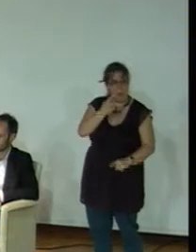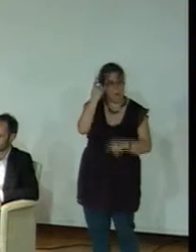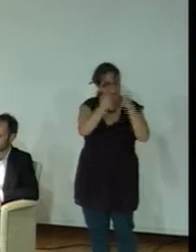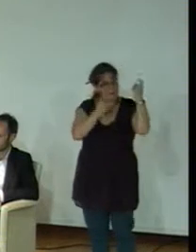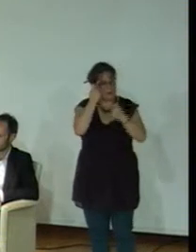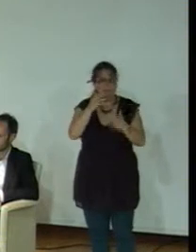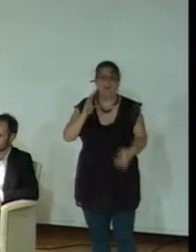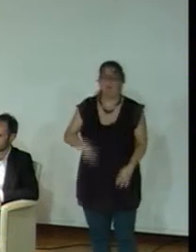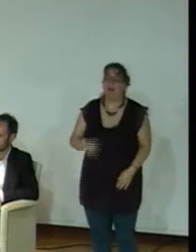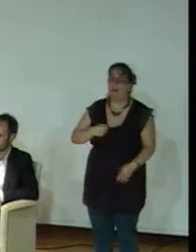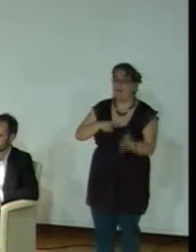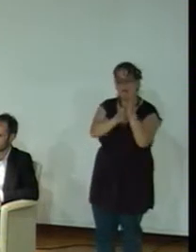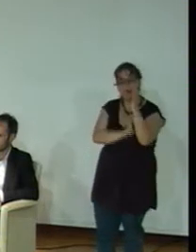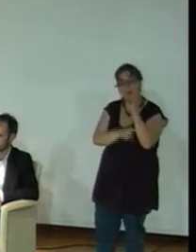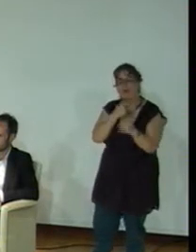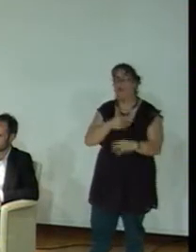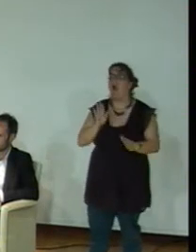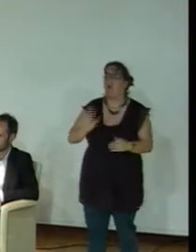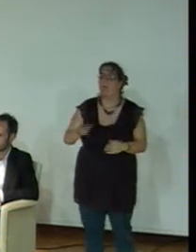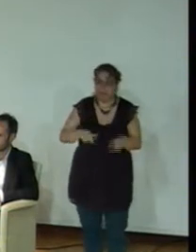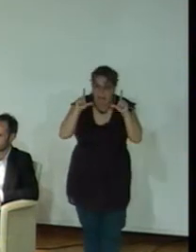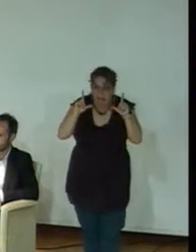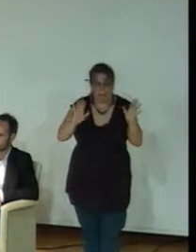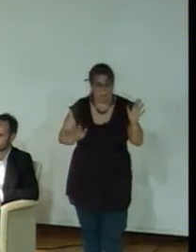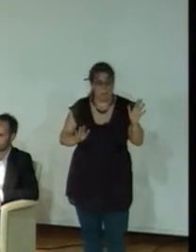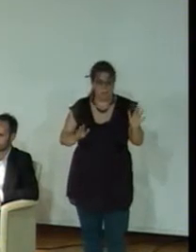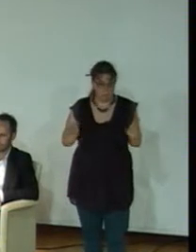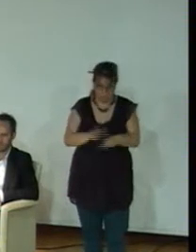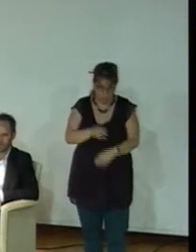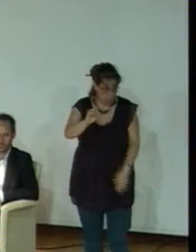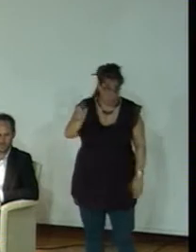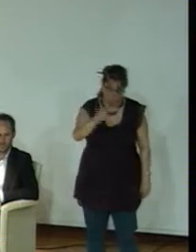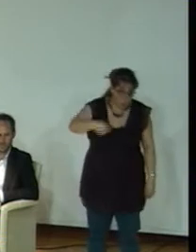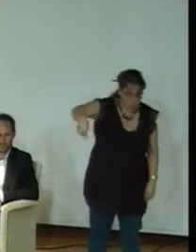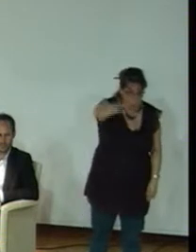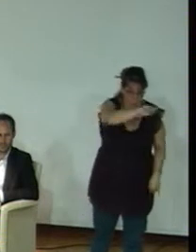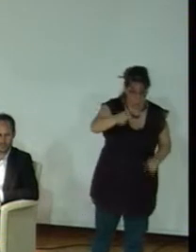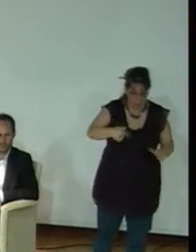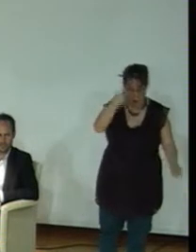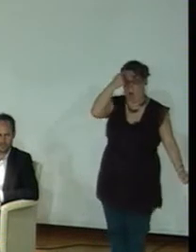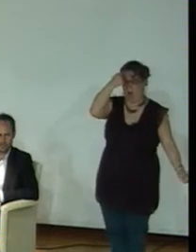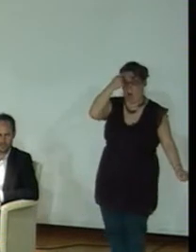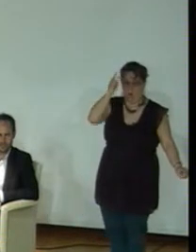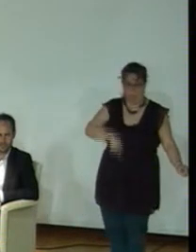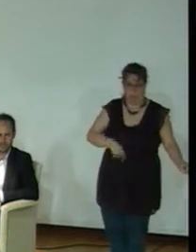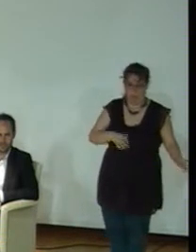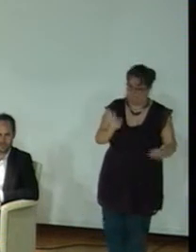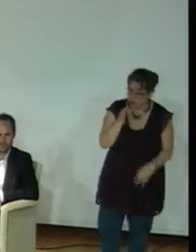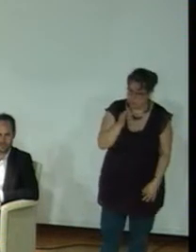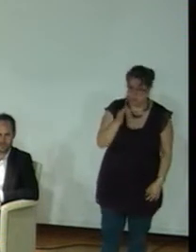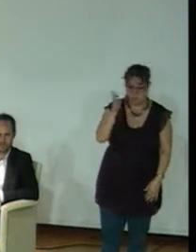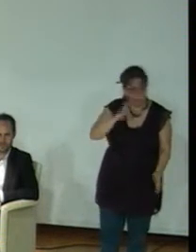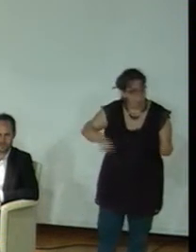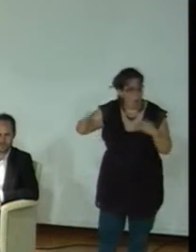geek, en fait, concerne n'importe qui d'entre nous, aussi bien en France, en Europe ou à travers le monde.